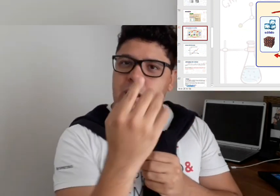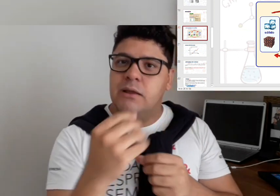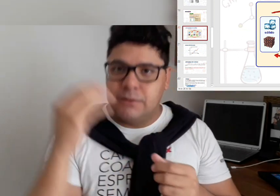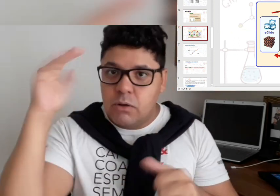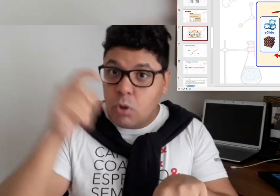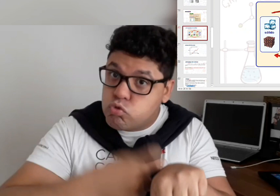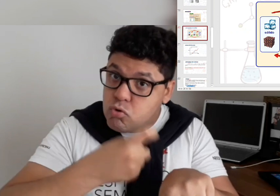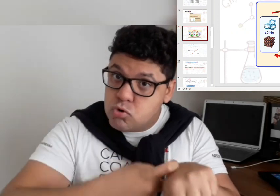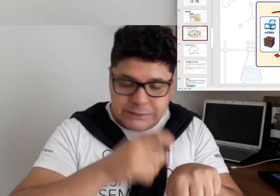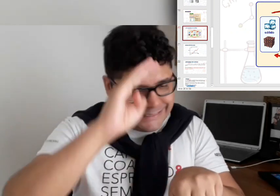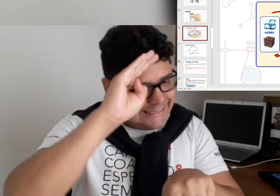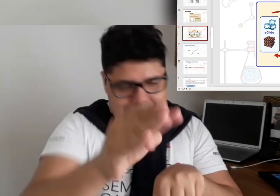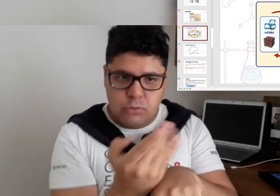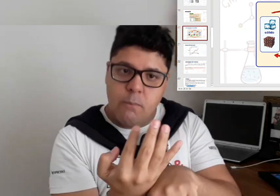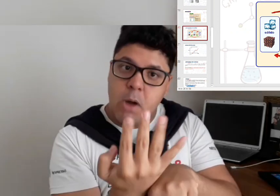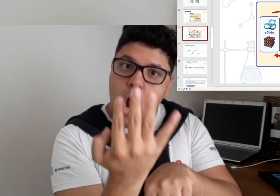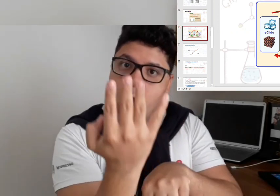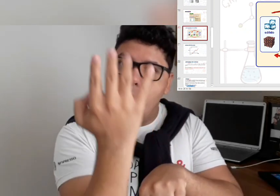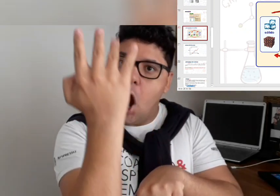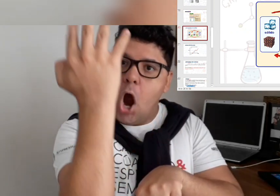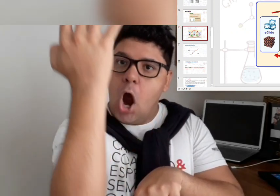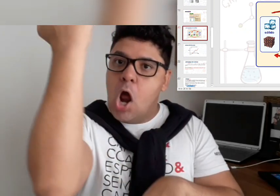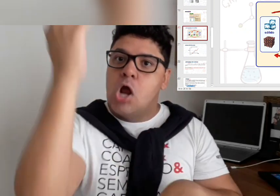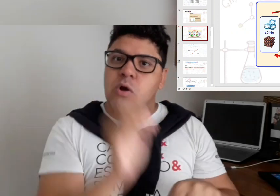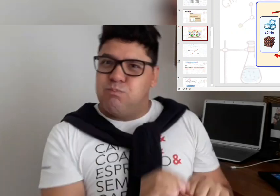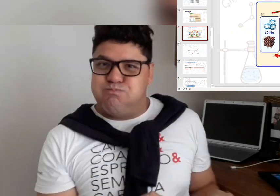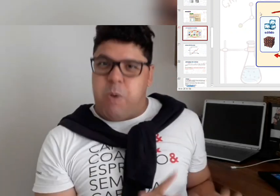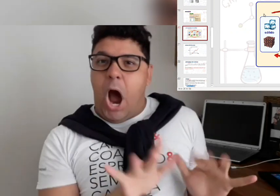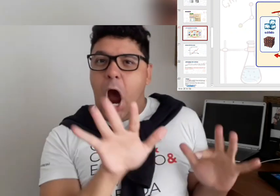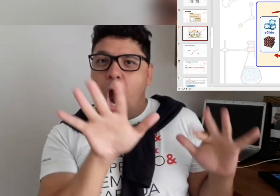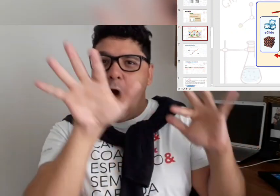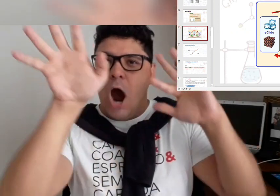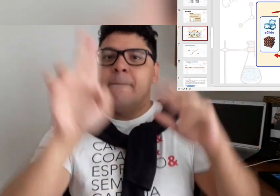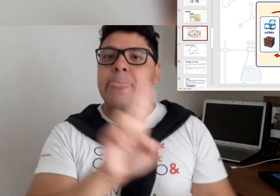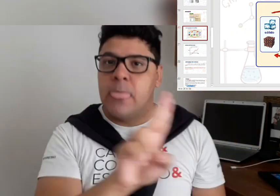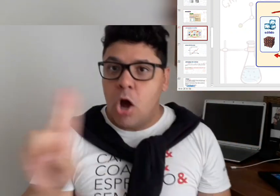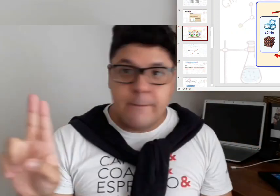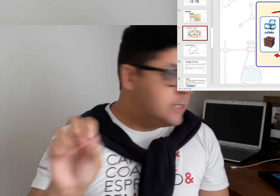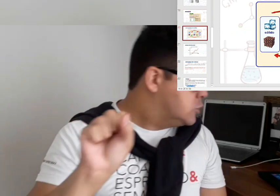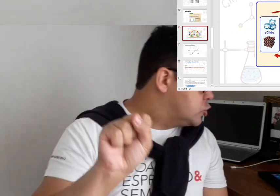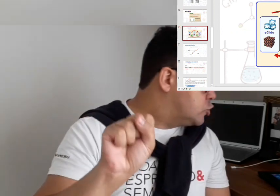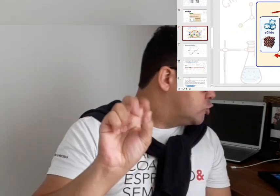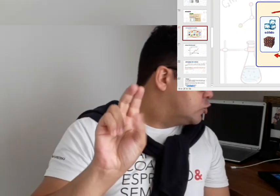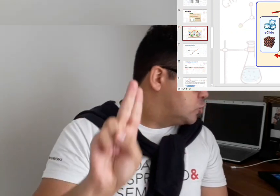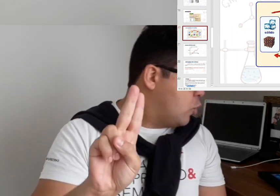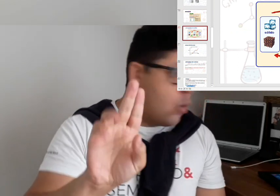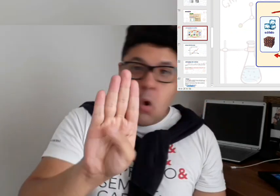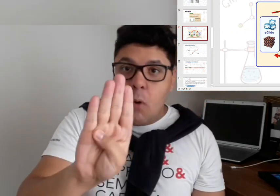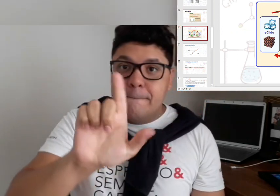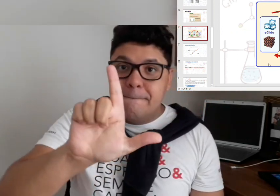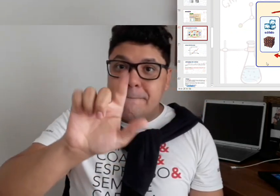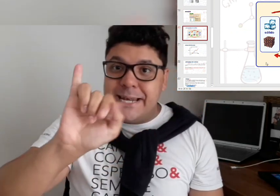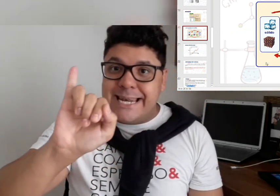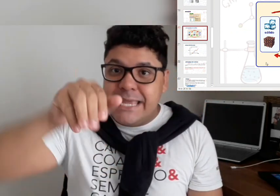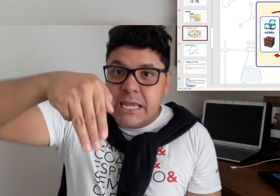do sólido para o gasoso direto. E isso a gente chama de sublimação, tá? E a